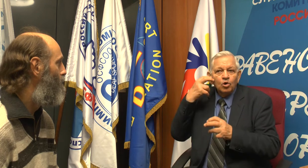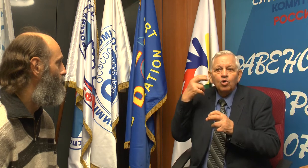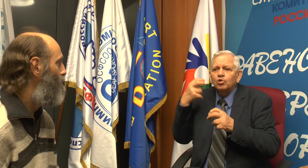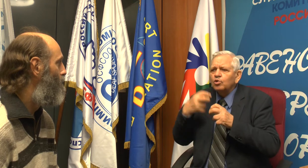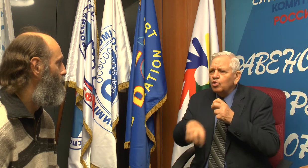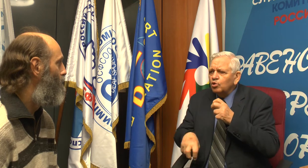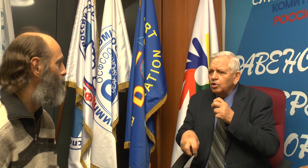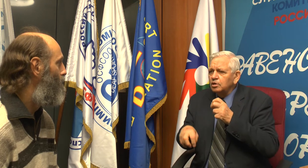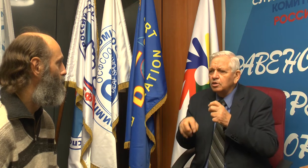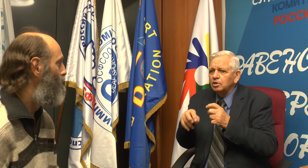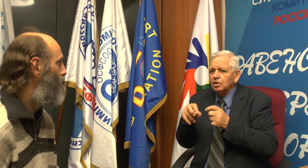глухой